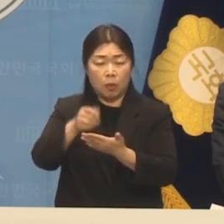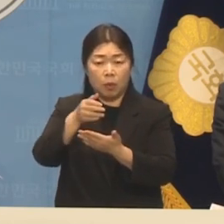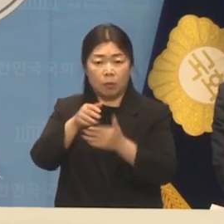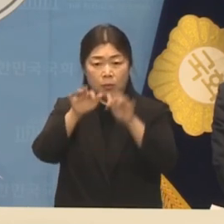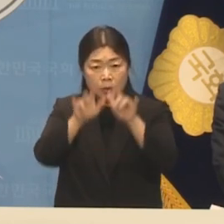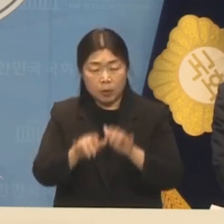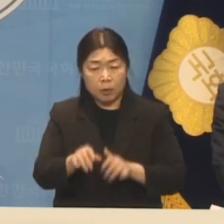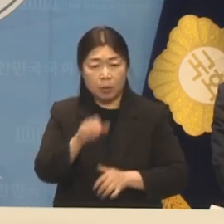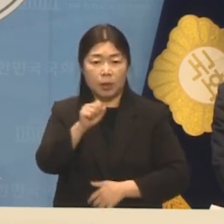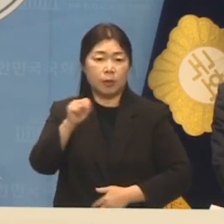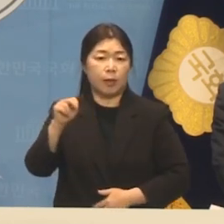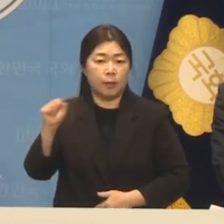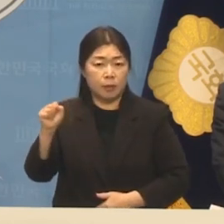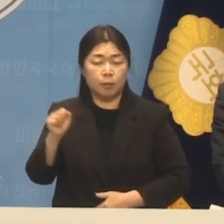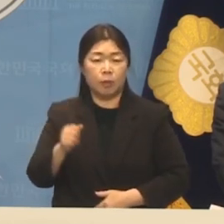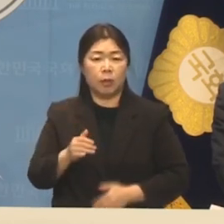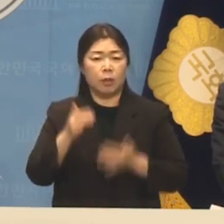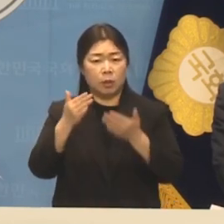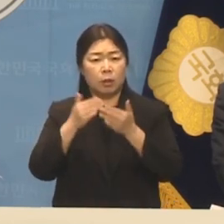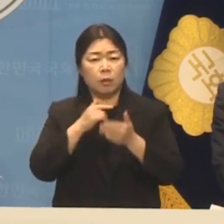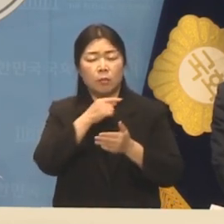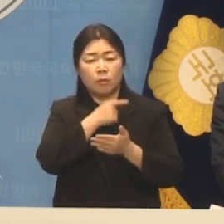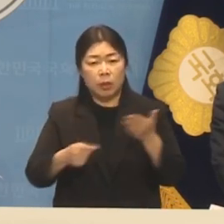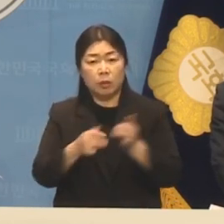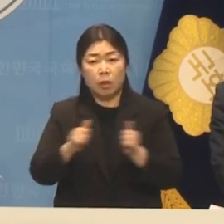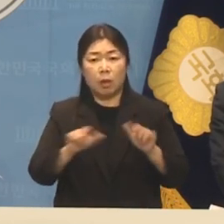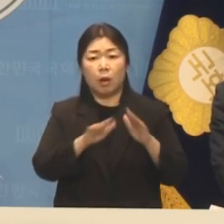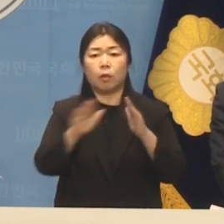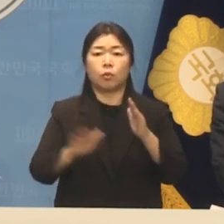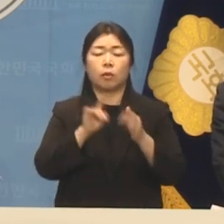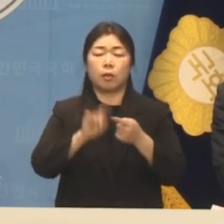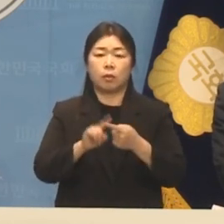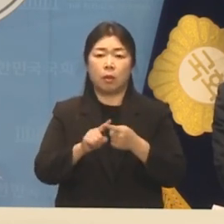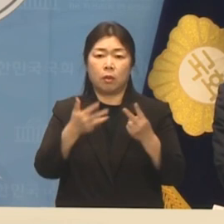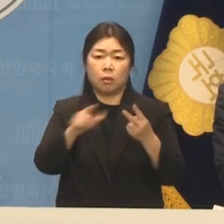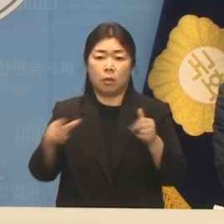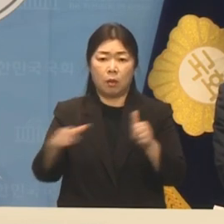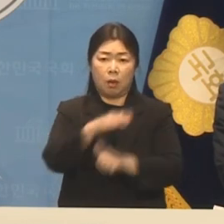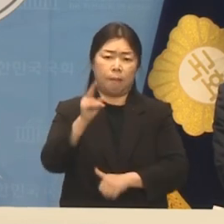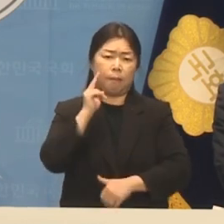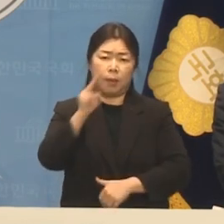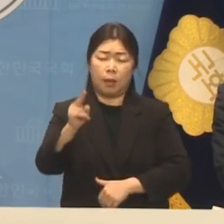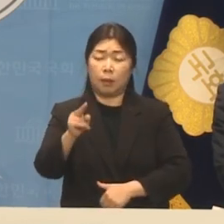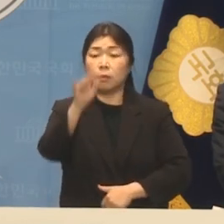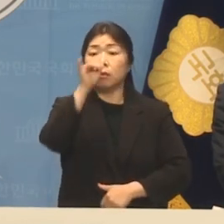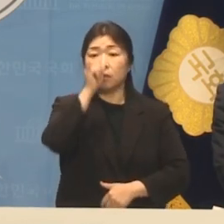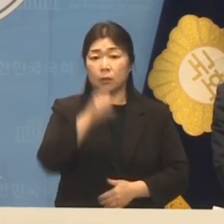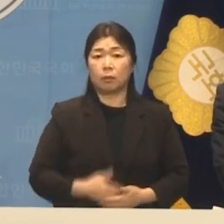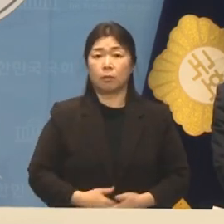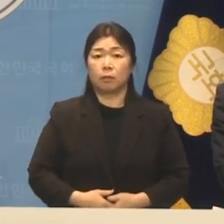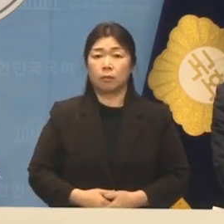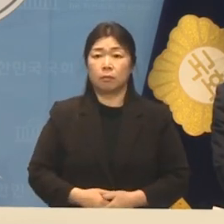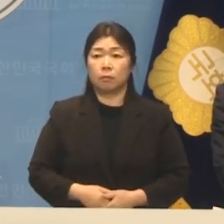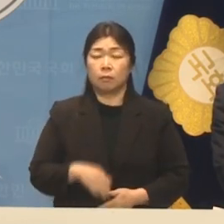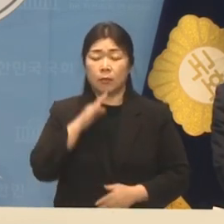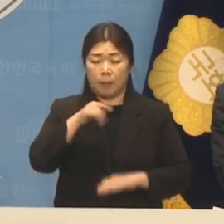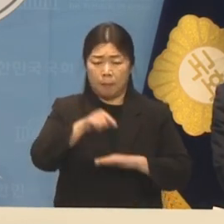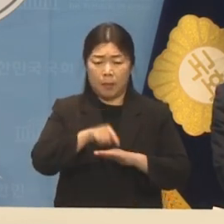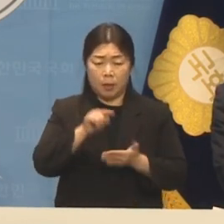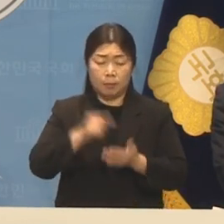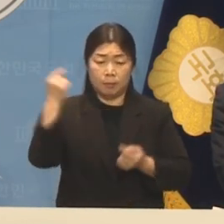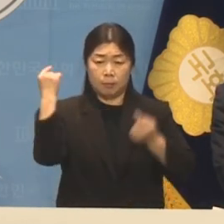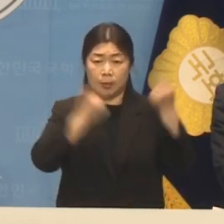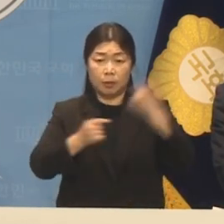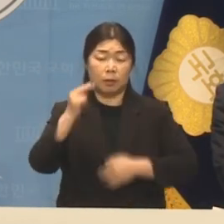아니면 SNS 상에서 희생자와 유가족들에 대한 2차 가해가 도를 넘고 있습니다. 마음에 큰